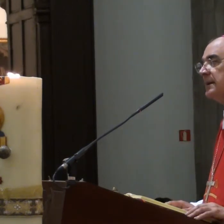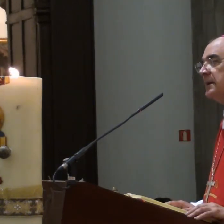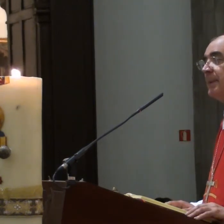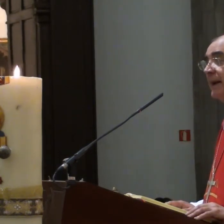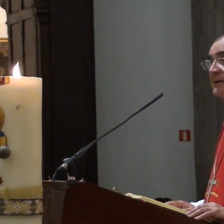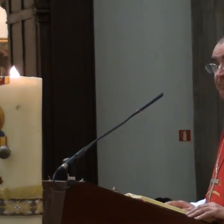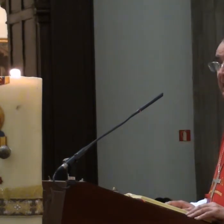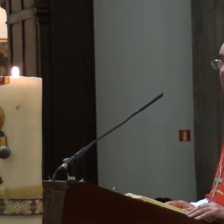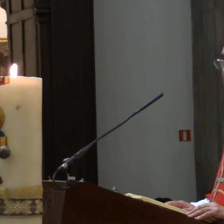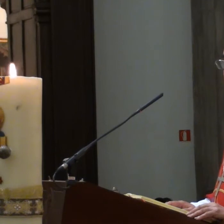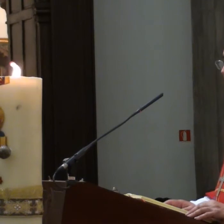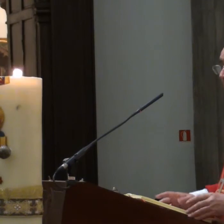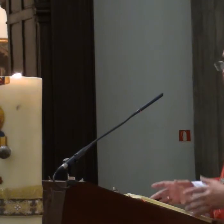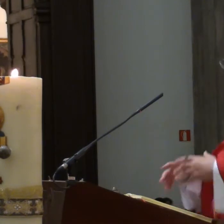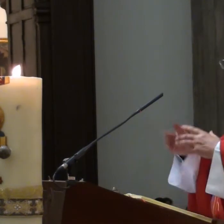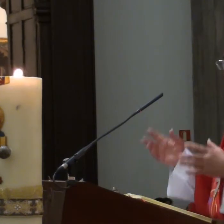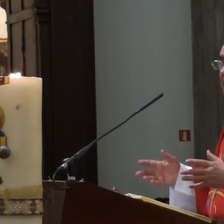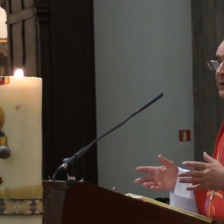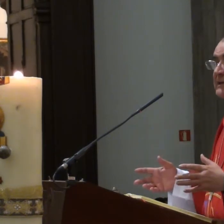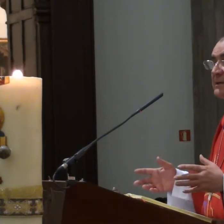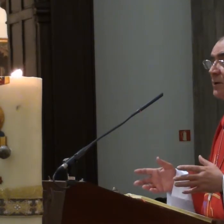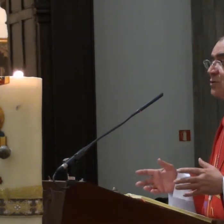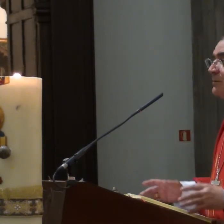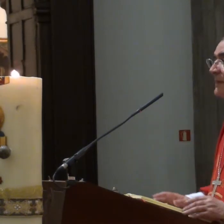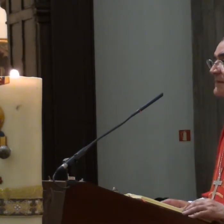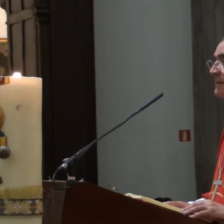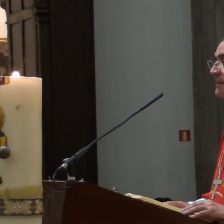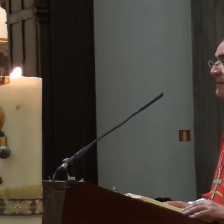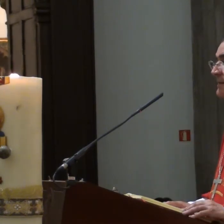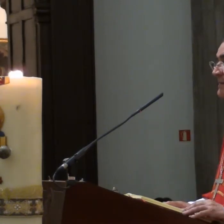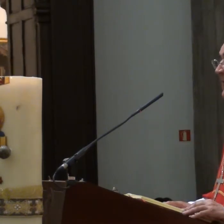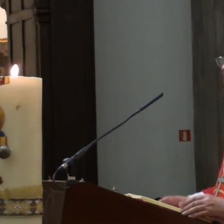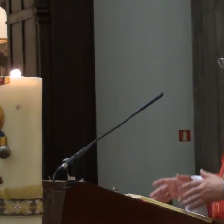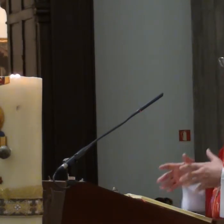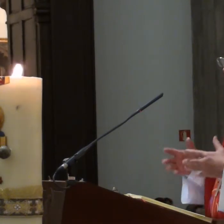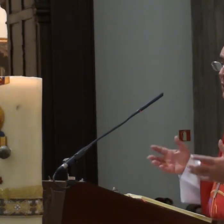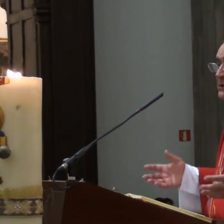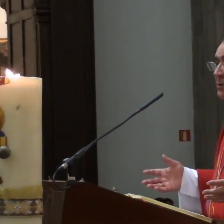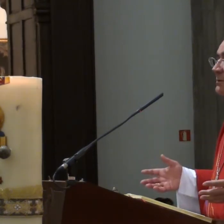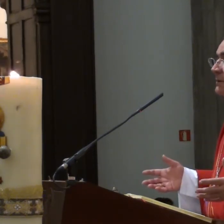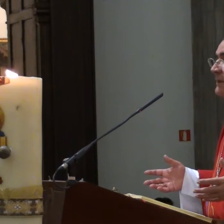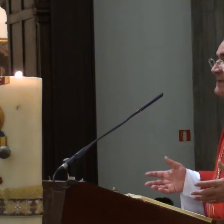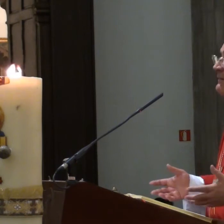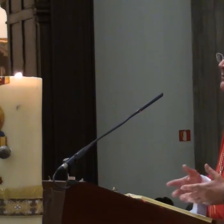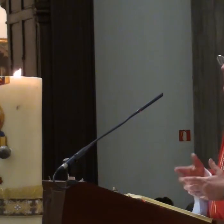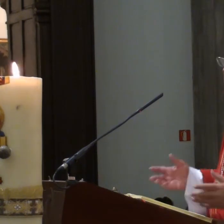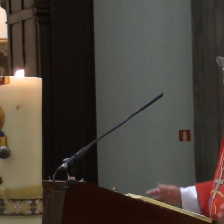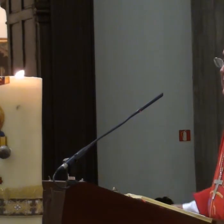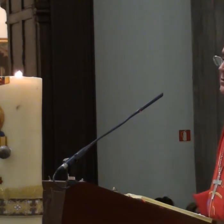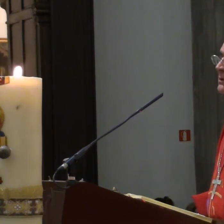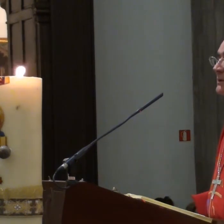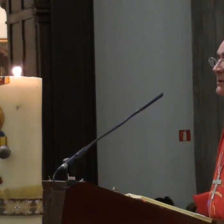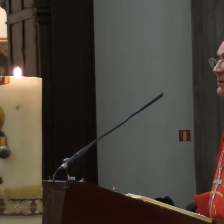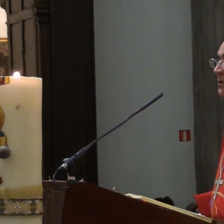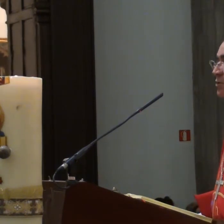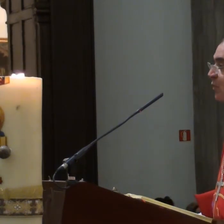y para explicarnos que también las relaciones entre los hombres se han descompuesto y se han